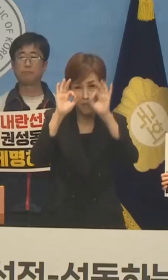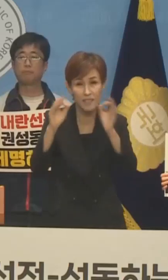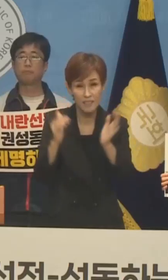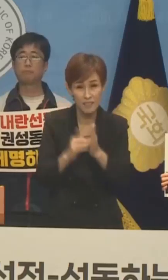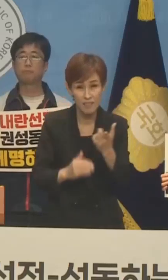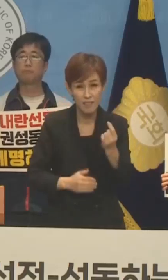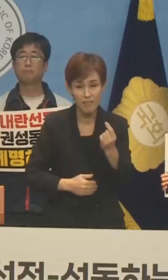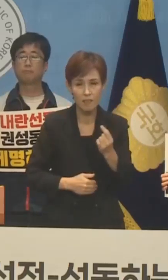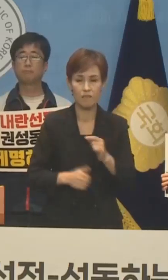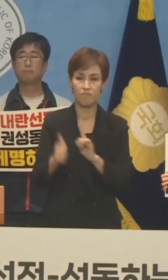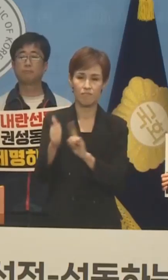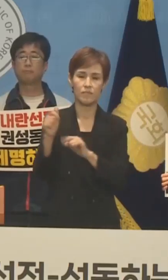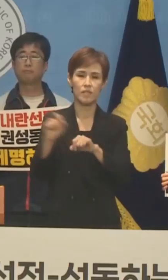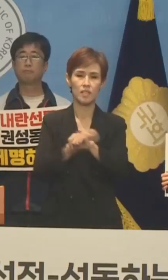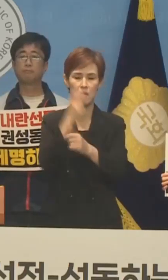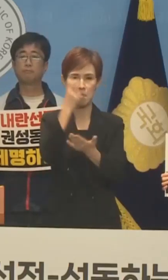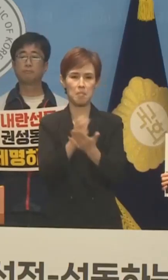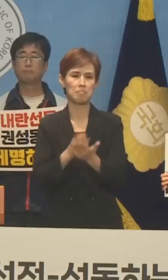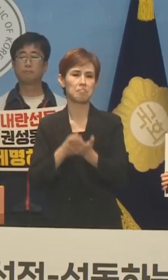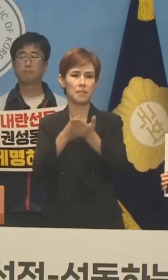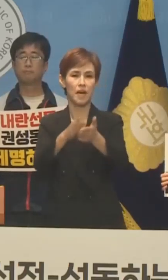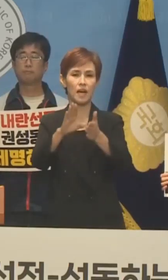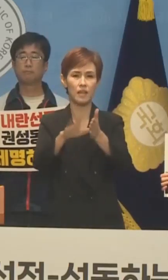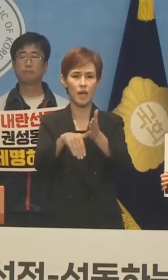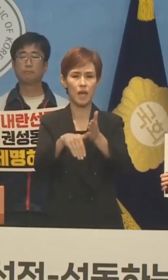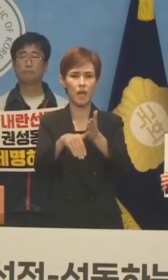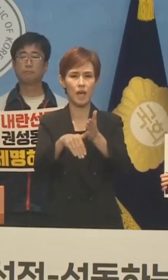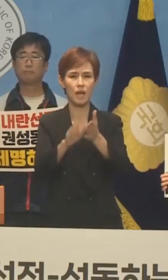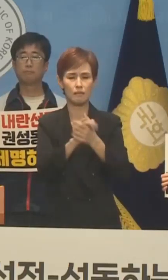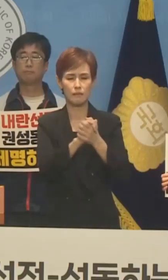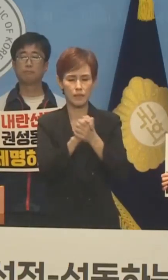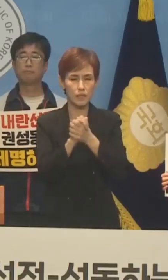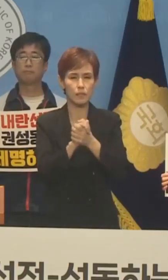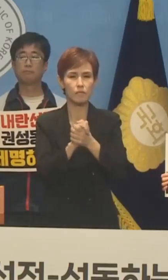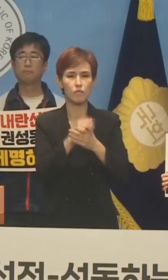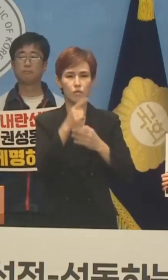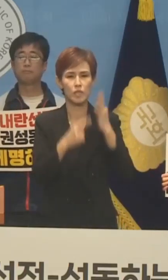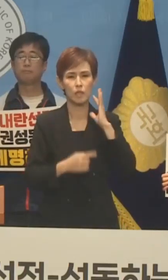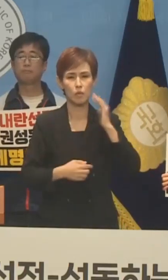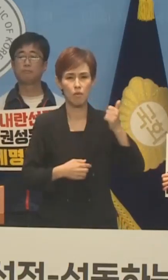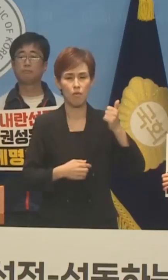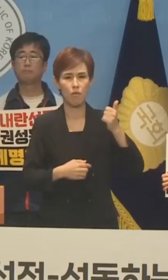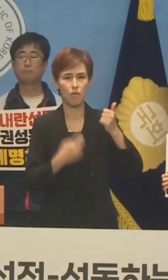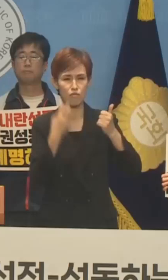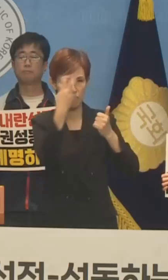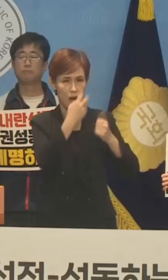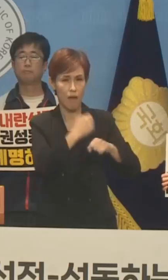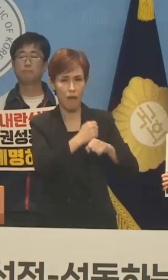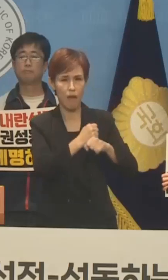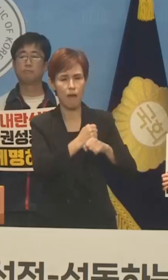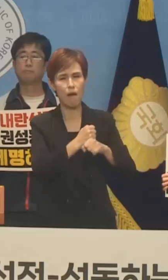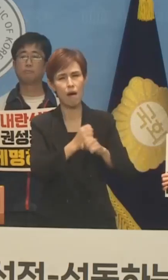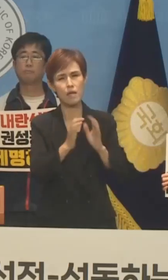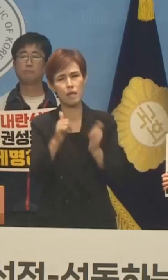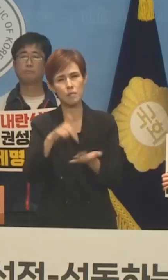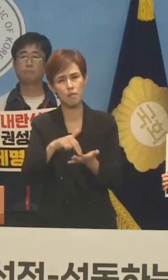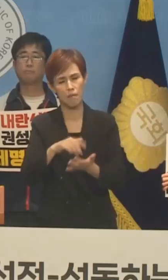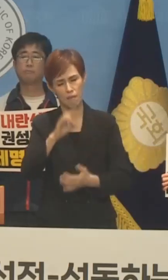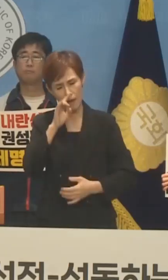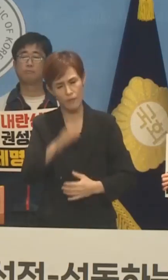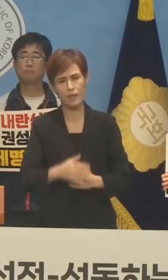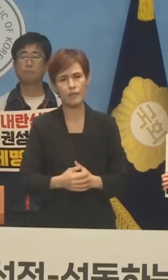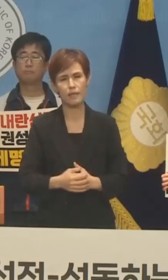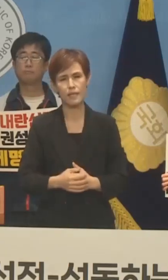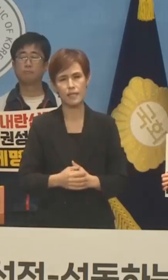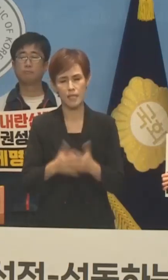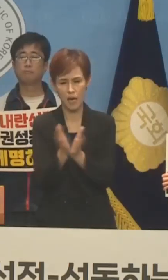그는 특검법 발의 의결 과정에서 오랜 친구인 대통령을 수사하겠다는 것이 한 인간으로서 해서는 안 되는 일이지만